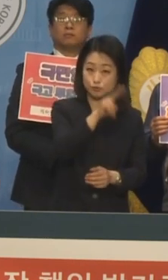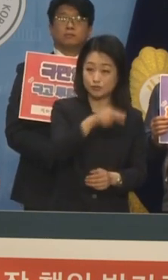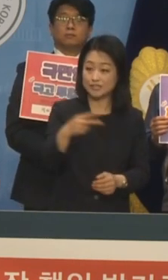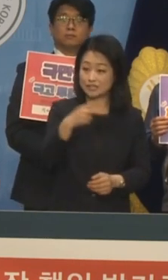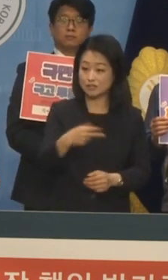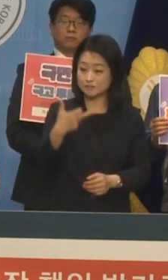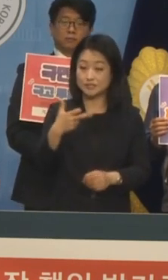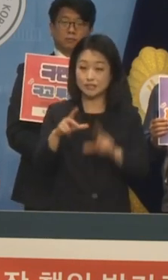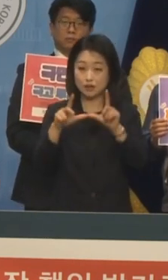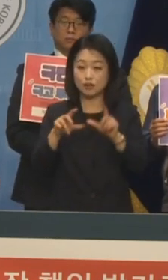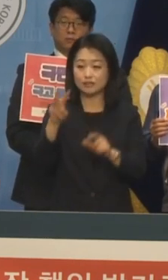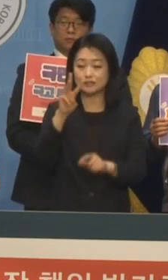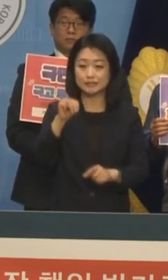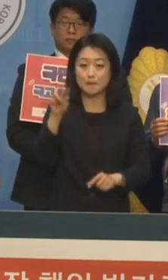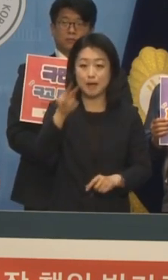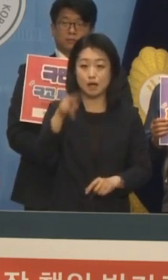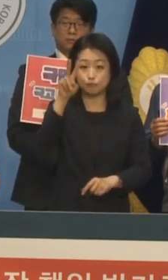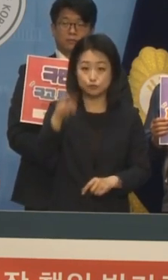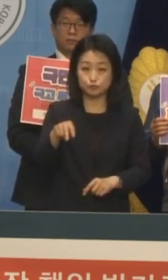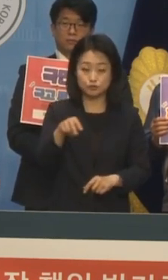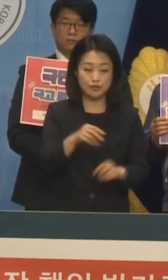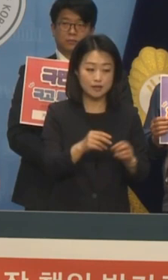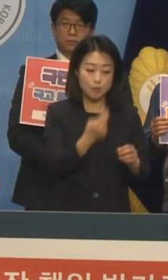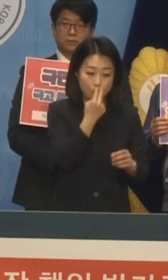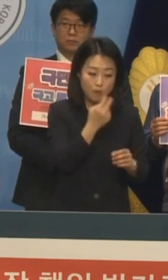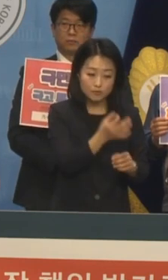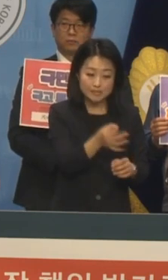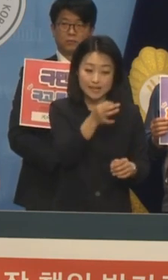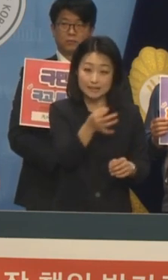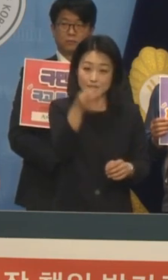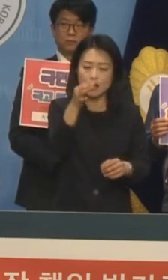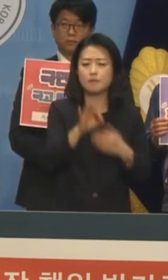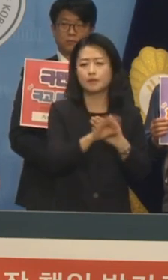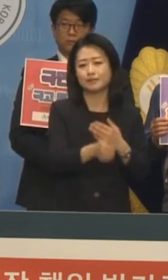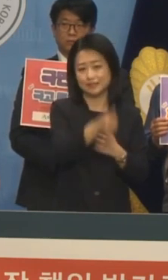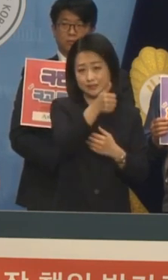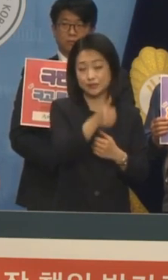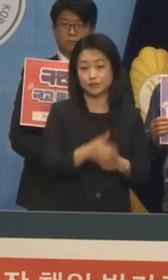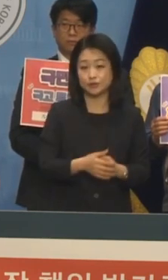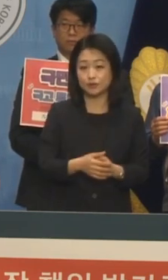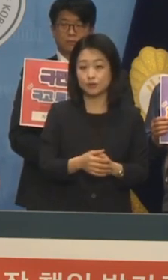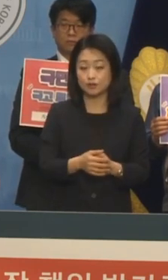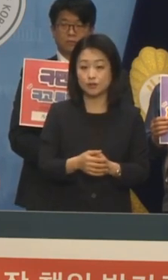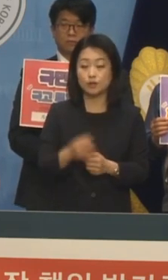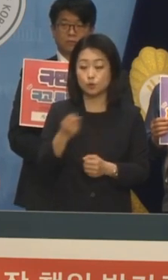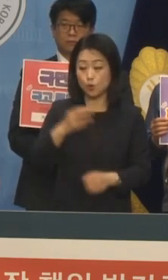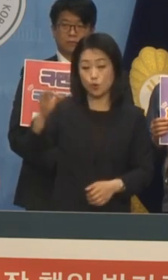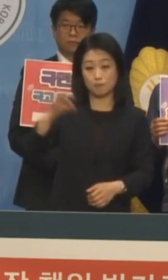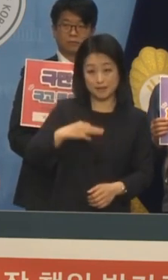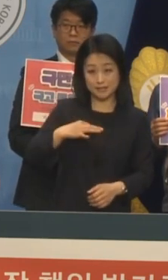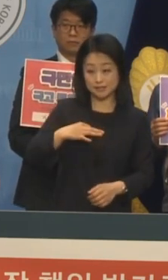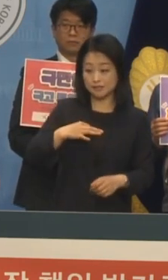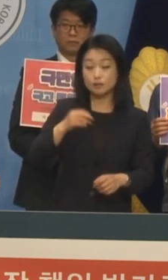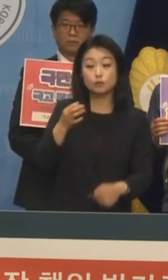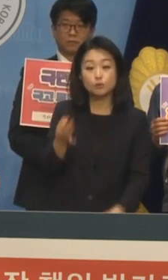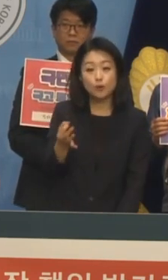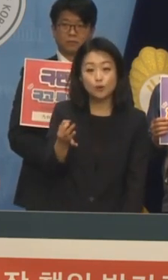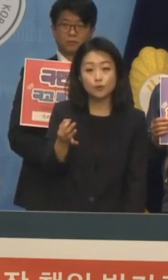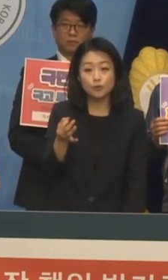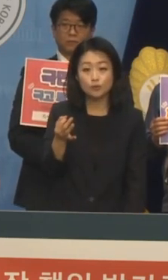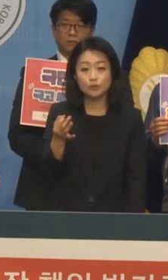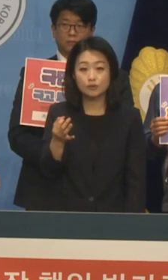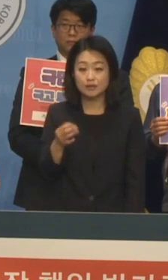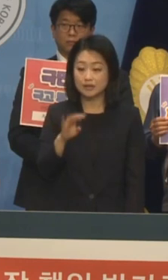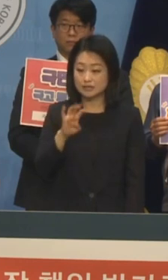되고 그 시기에 0.3%씩이라도 올렸으면 이 정도가 아니었을 것입니다. 소득 대체율도 마찬가지로 실질 소득